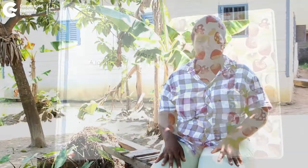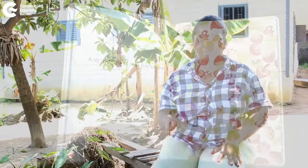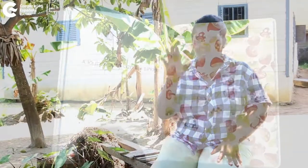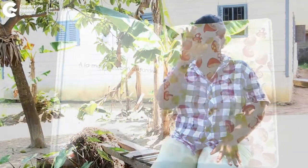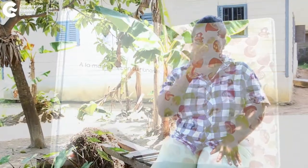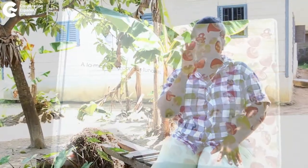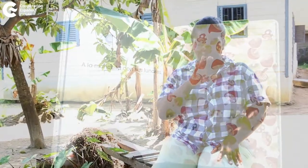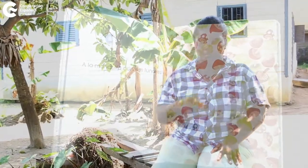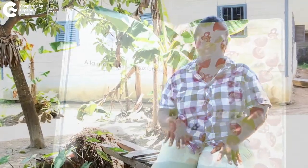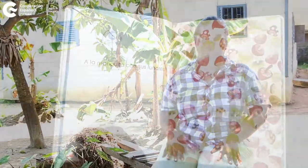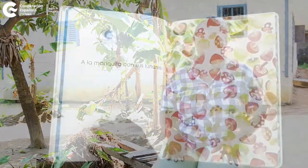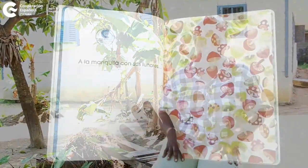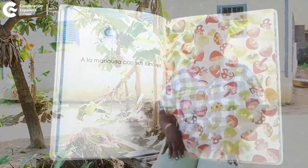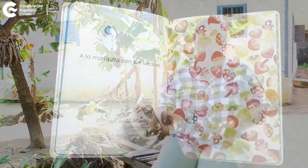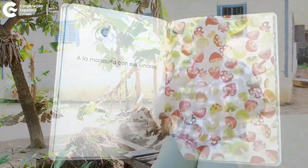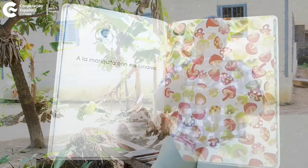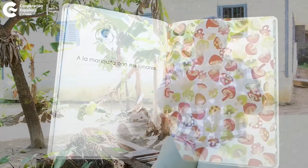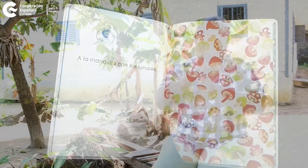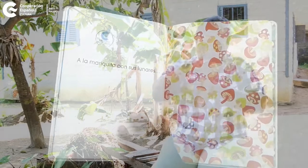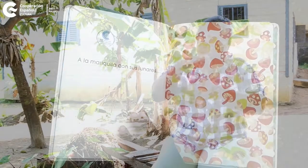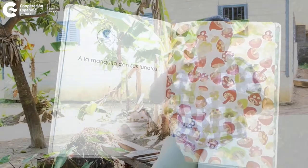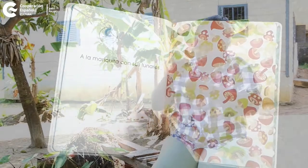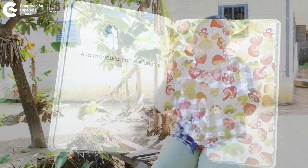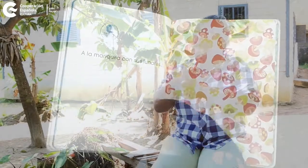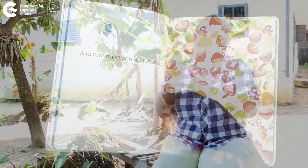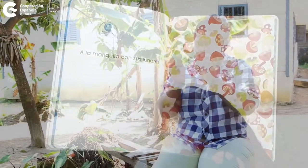Busca a la mariquita con sus lunares.